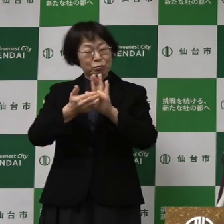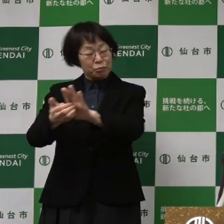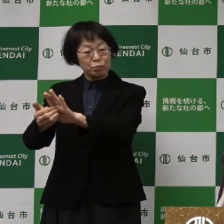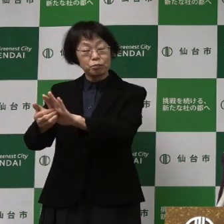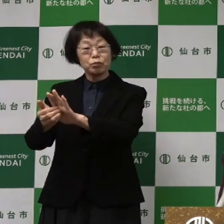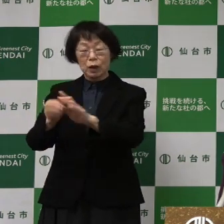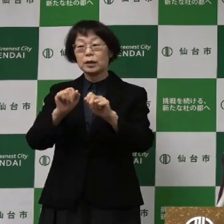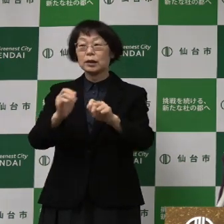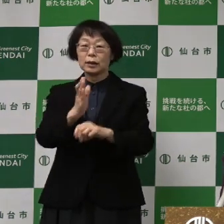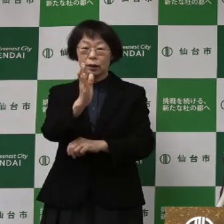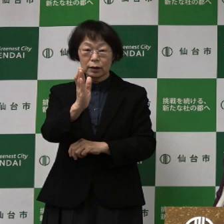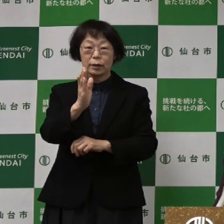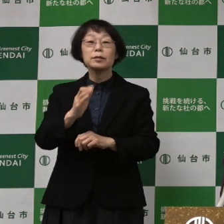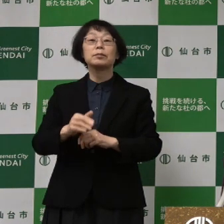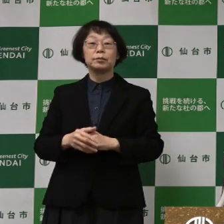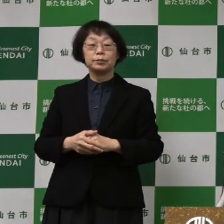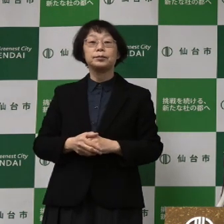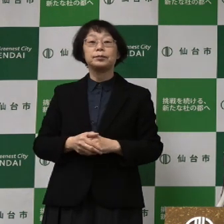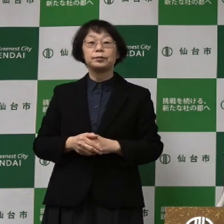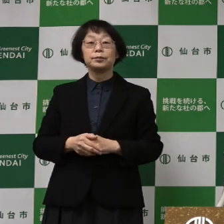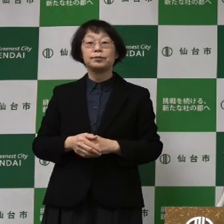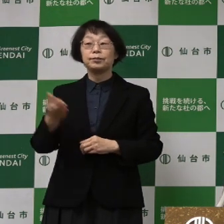していただきたいというふうに考えます。